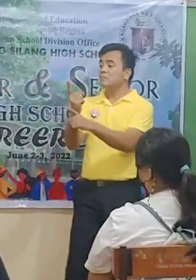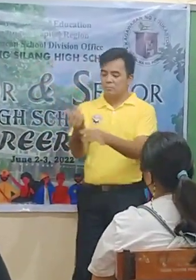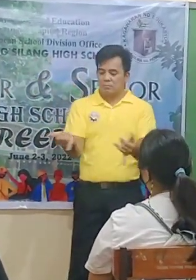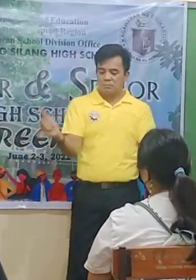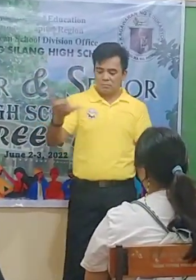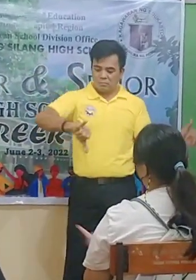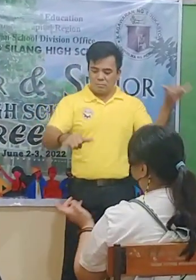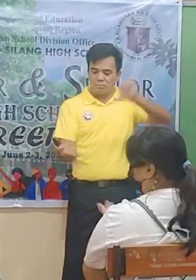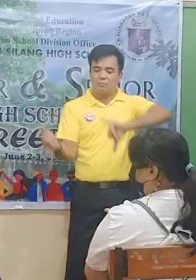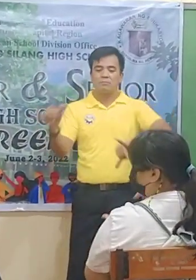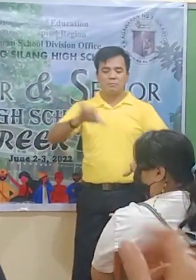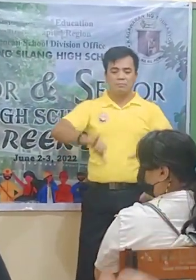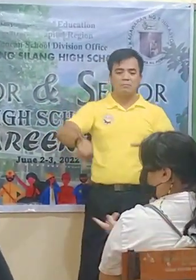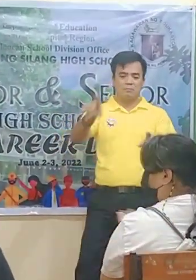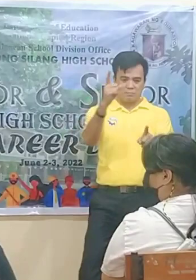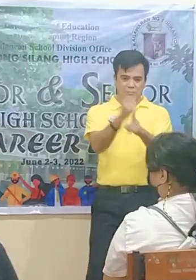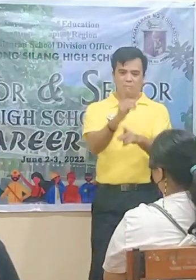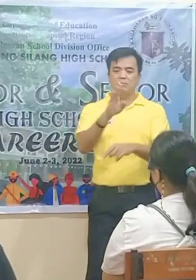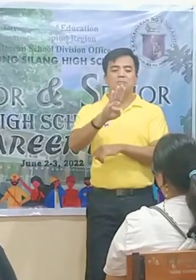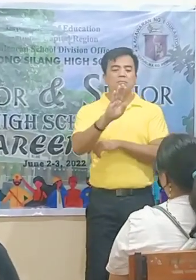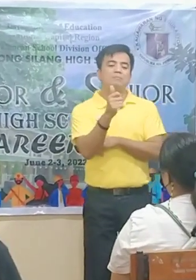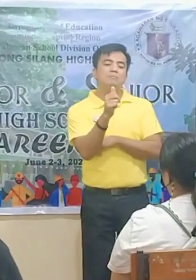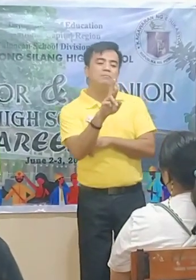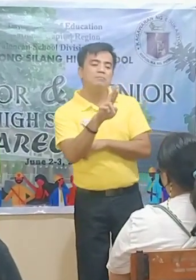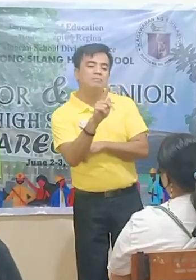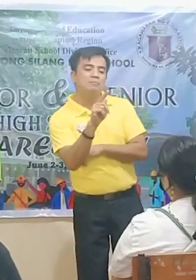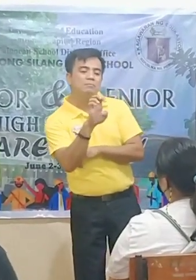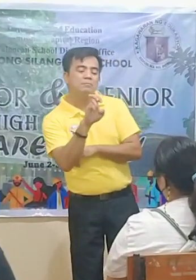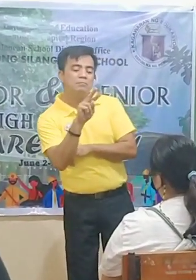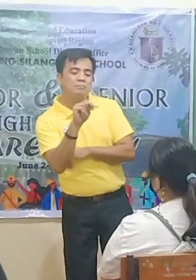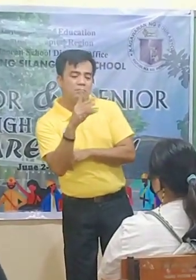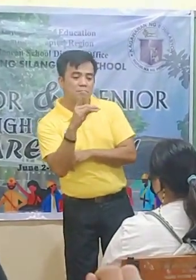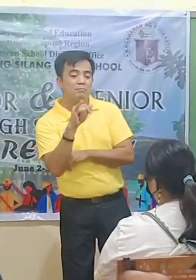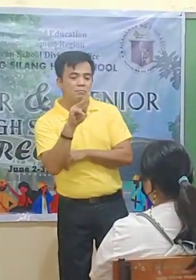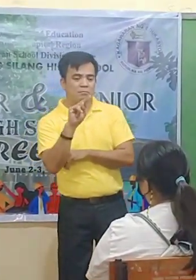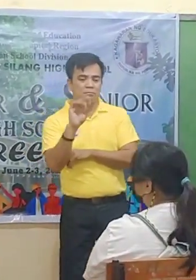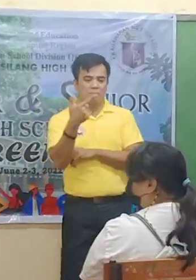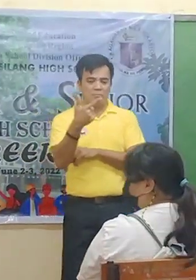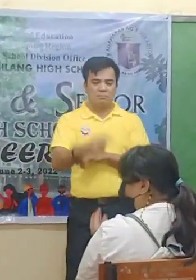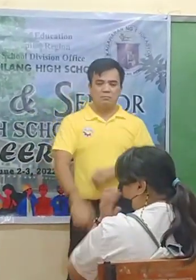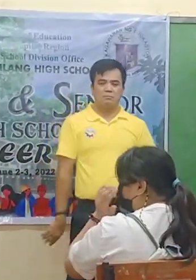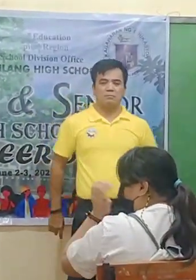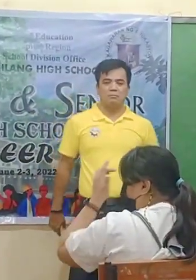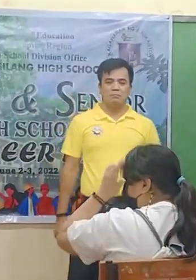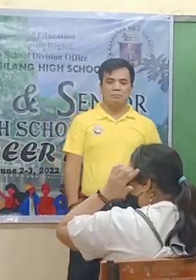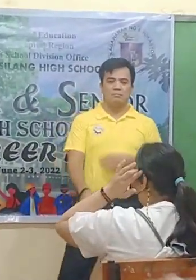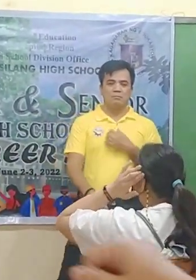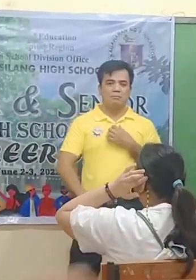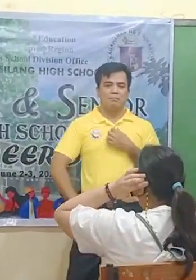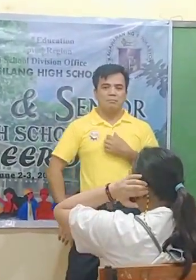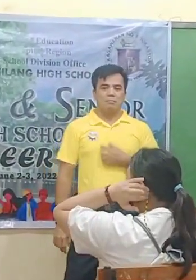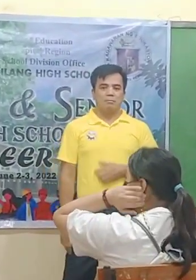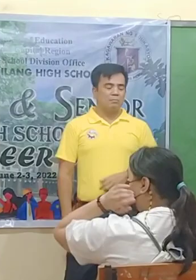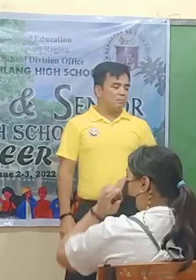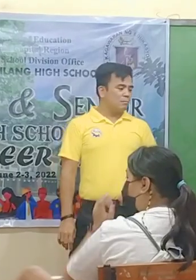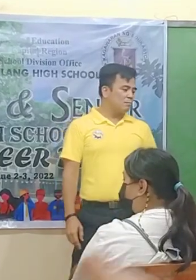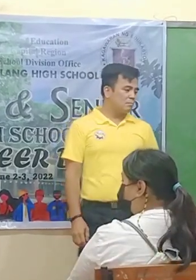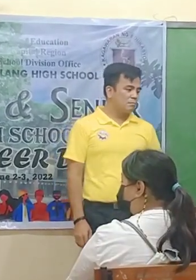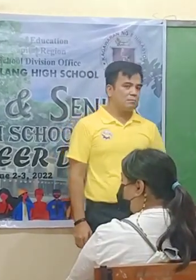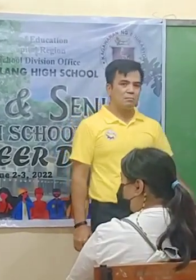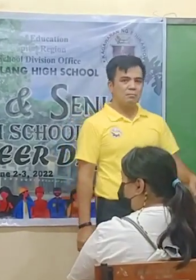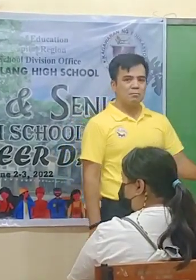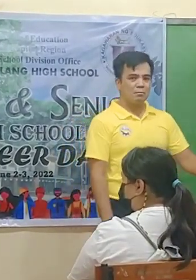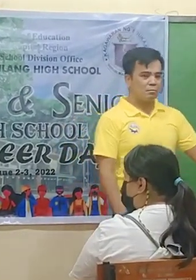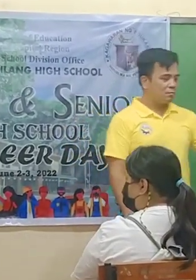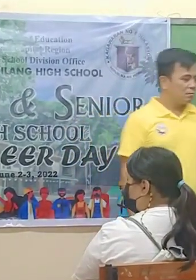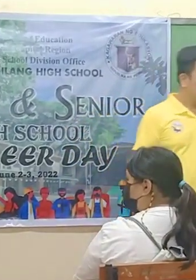mama, kung bartending, magtitimpla sila ng alak. Oh, so, siyempre, titikman nila yung alak,